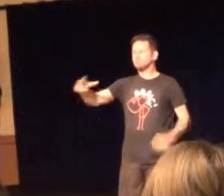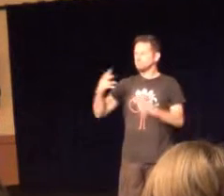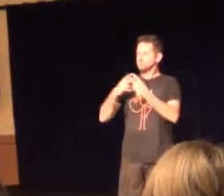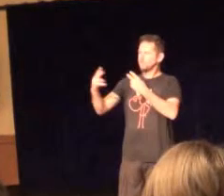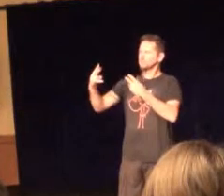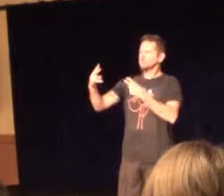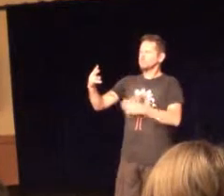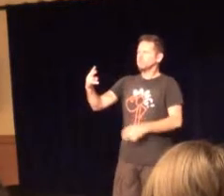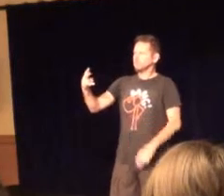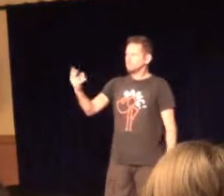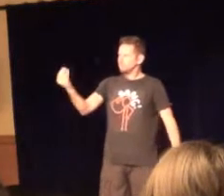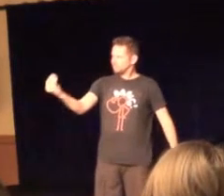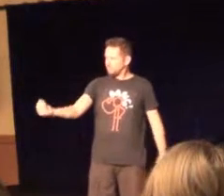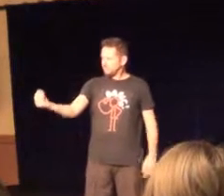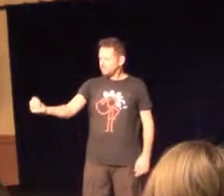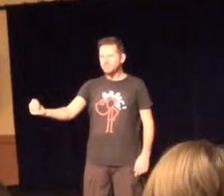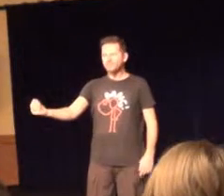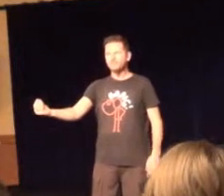Face à moi,